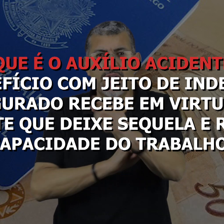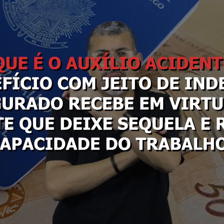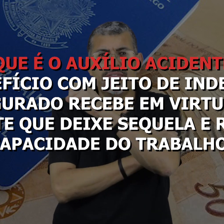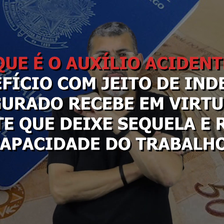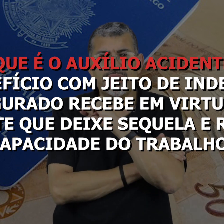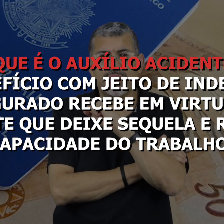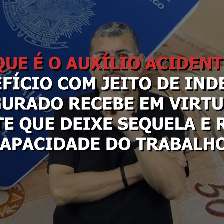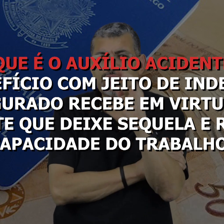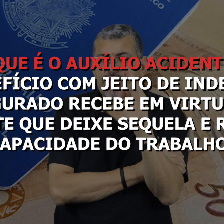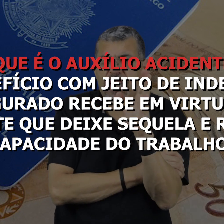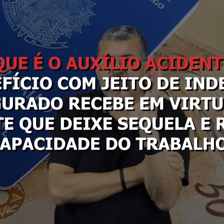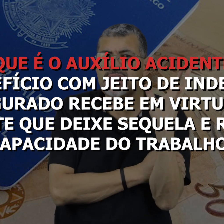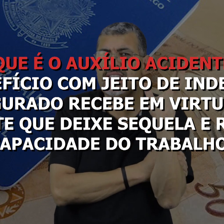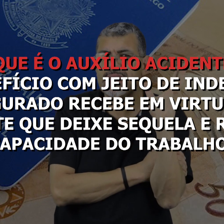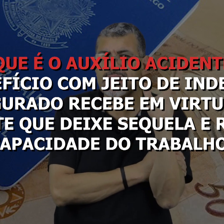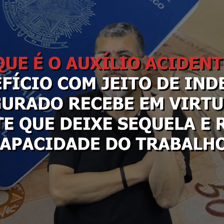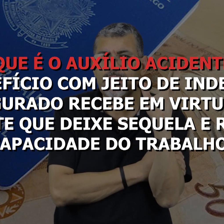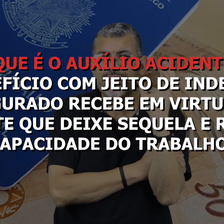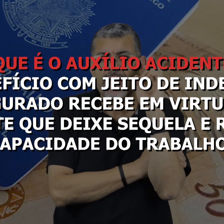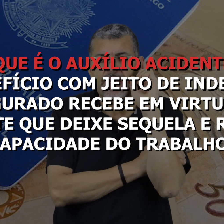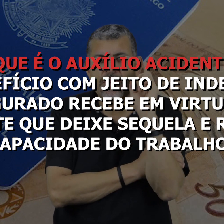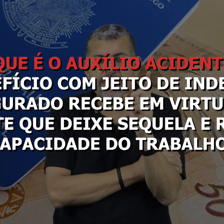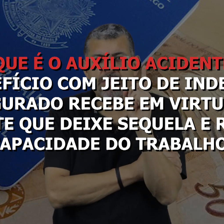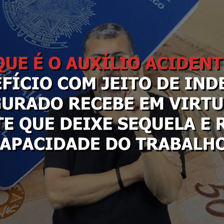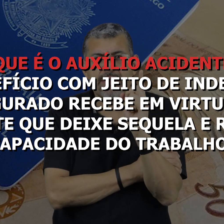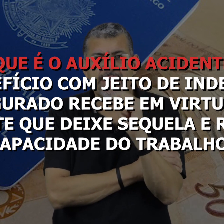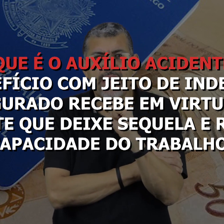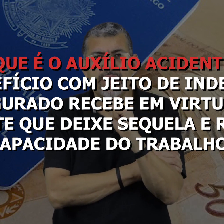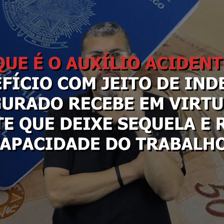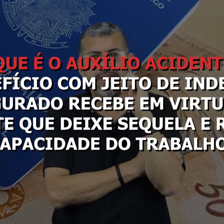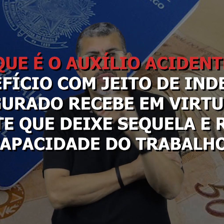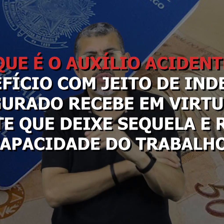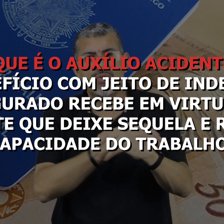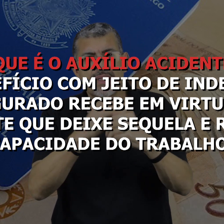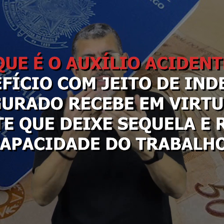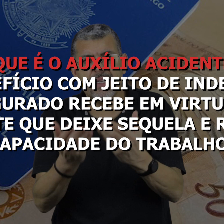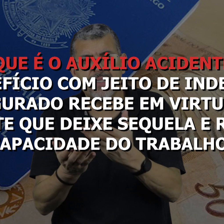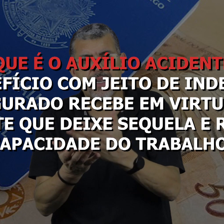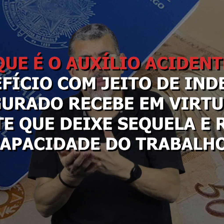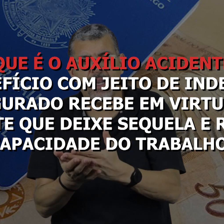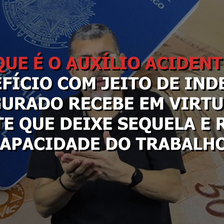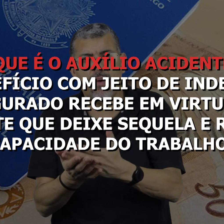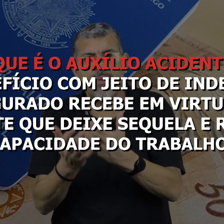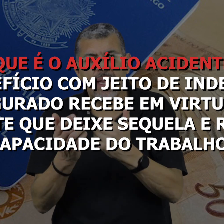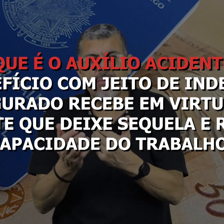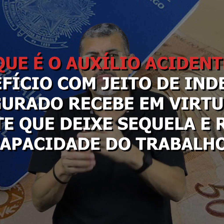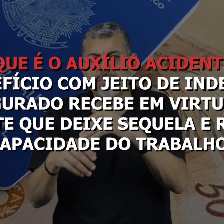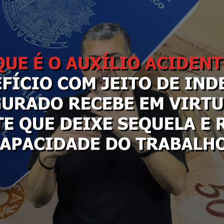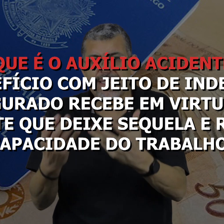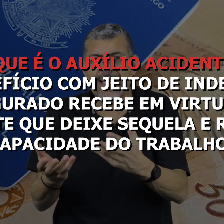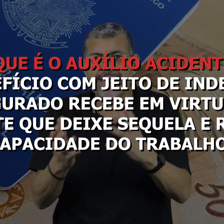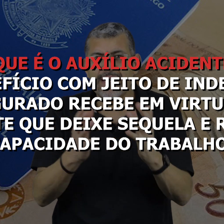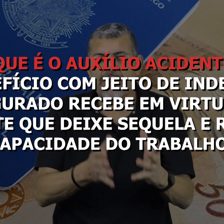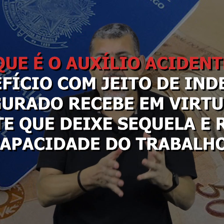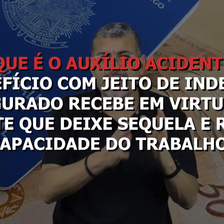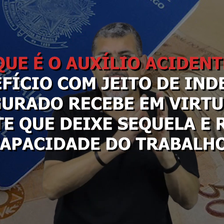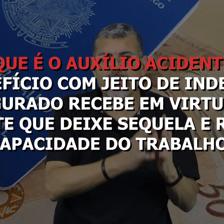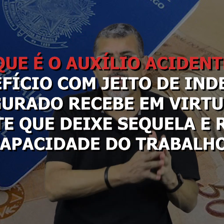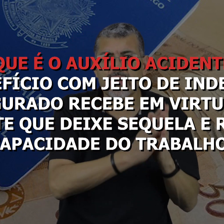é um benefício um jeito de indenização que o segurado recebe em virtude de um acidente de trabalho o que deixa sequelas que